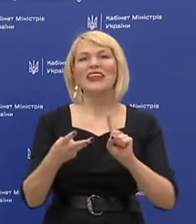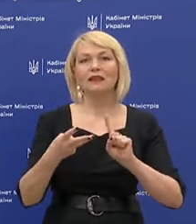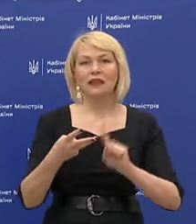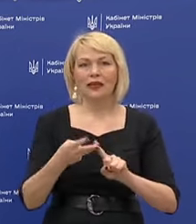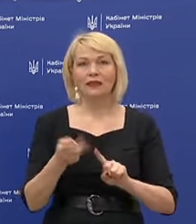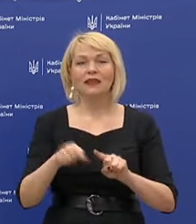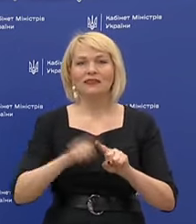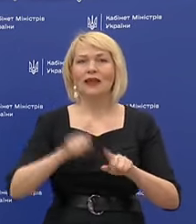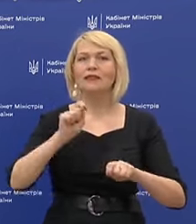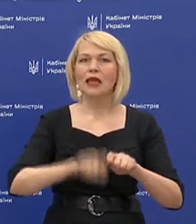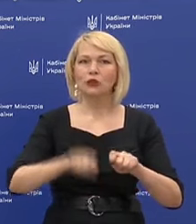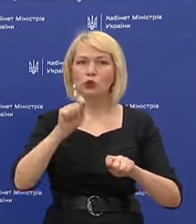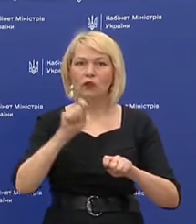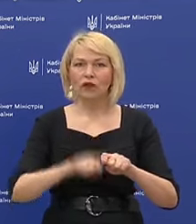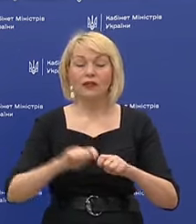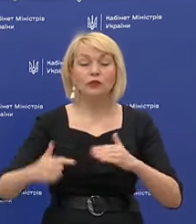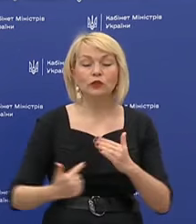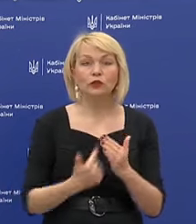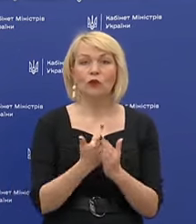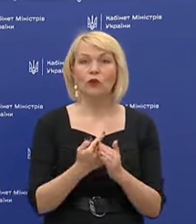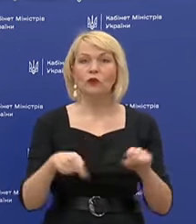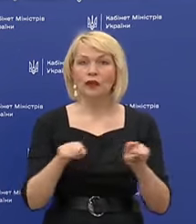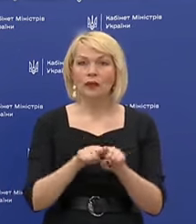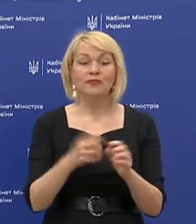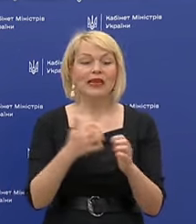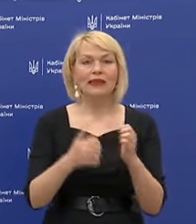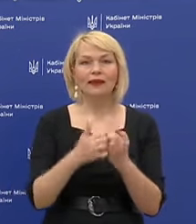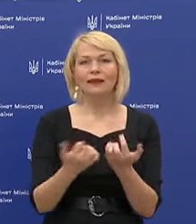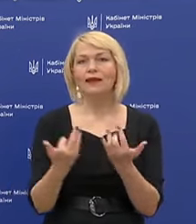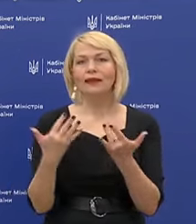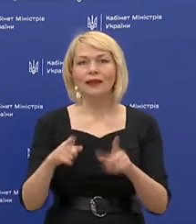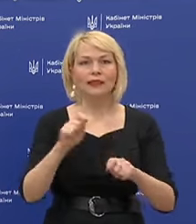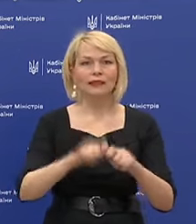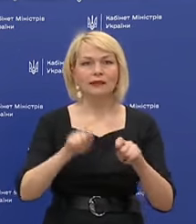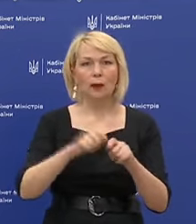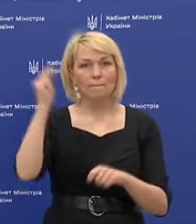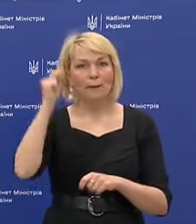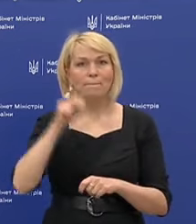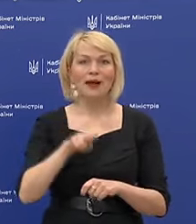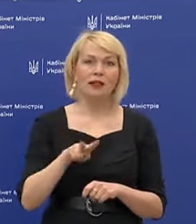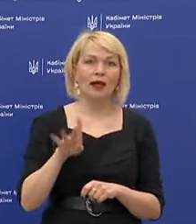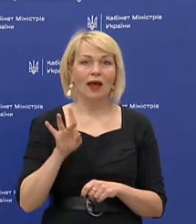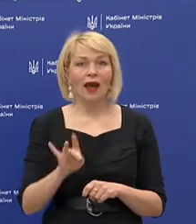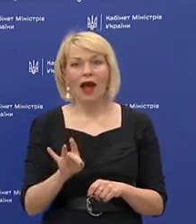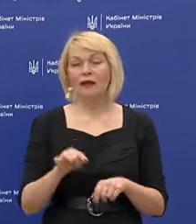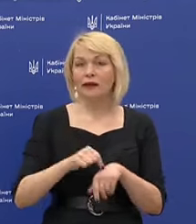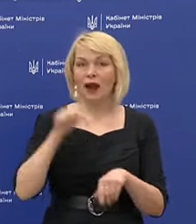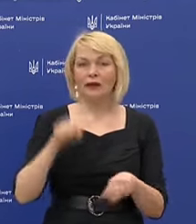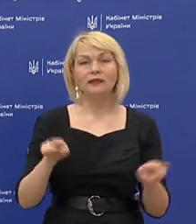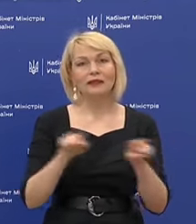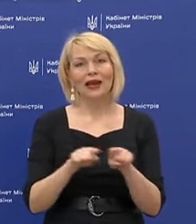показник – це тестування. Знову ж таки, це середня кількість тестування методом як полімеразної ланцюгової реакції,